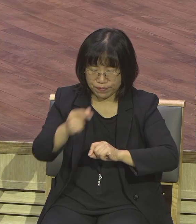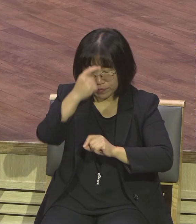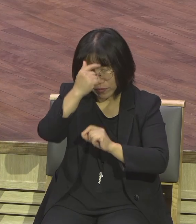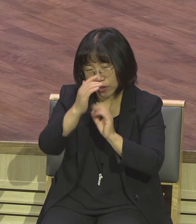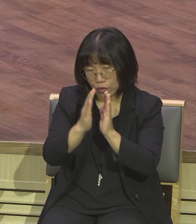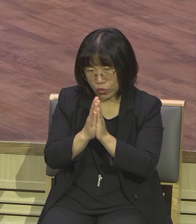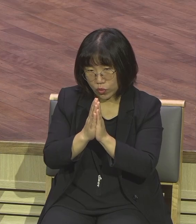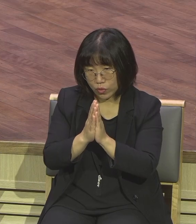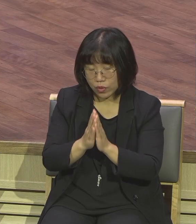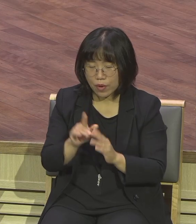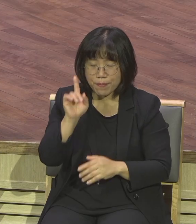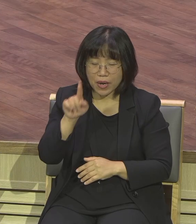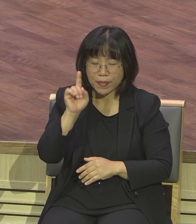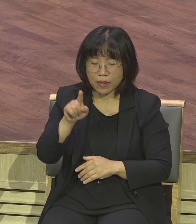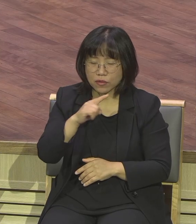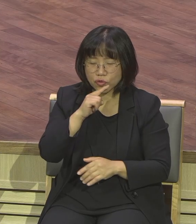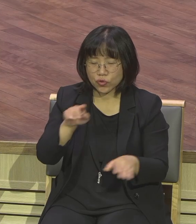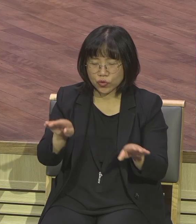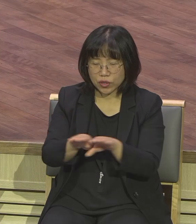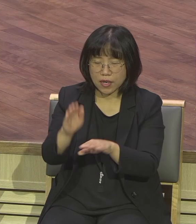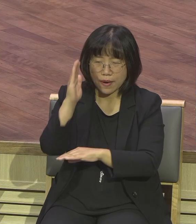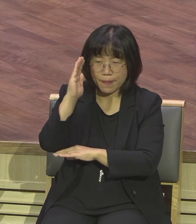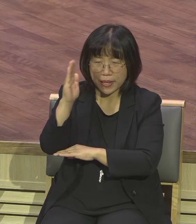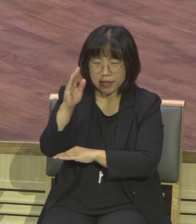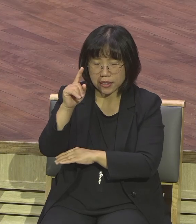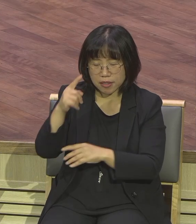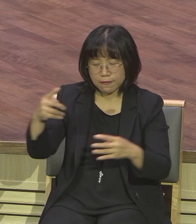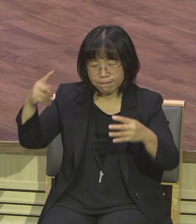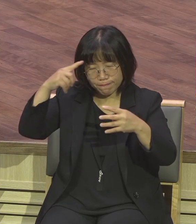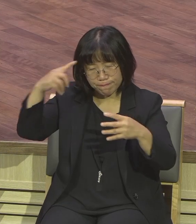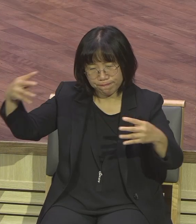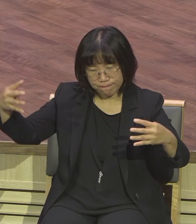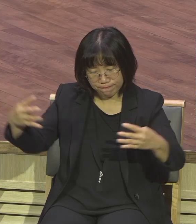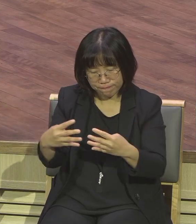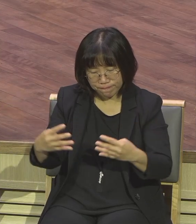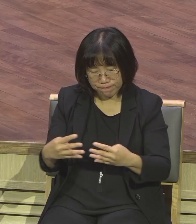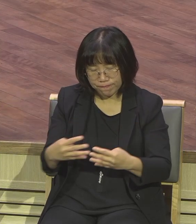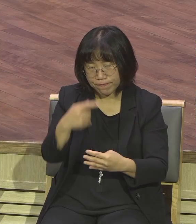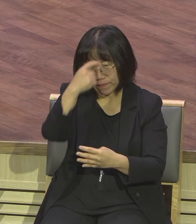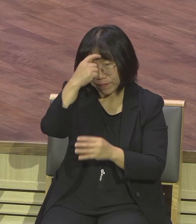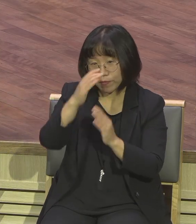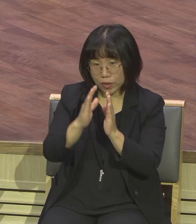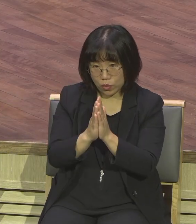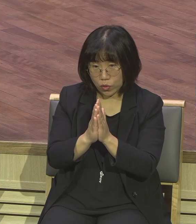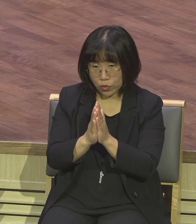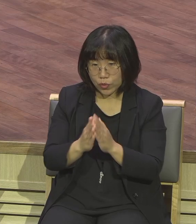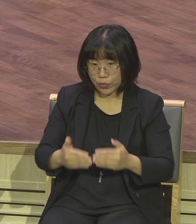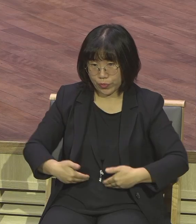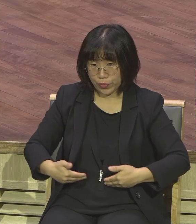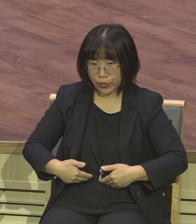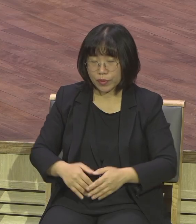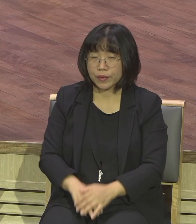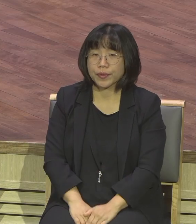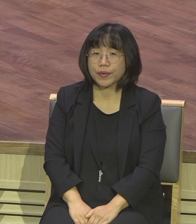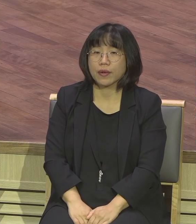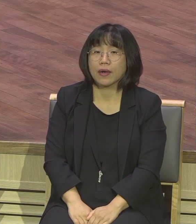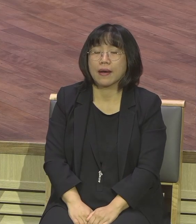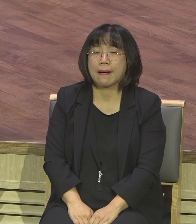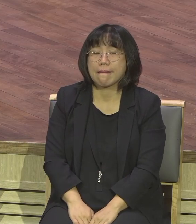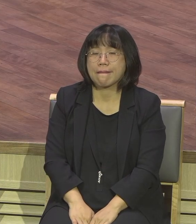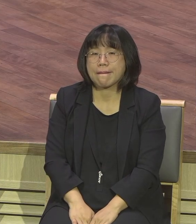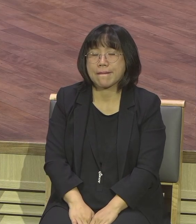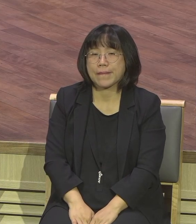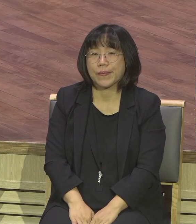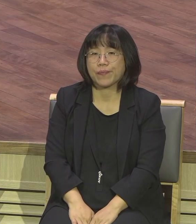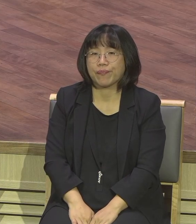메시지 가지고 이제 딱 적어가지고 어렵지 않습니다. 언약 기도가 이번 주 언약 기도 설교 들은 거